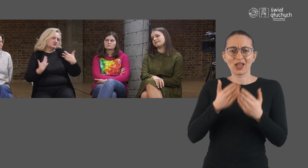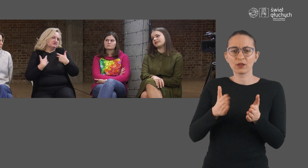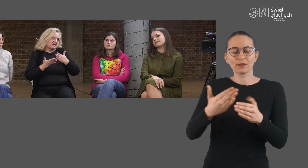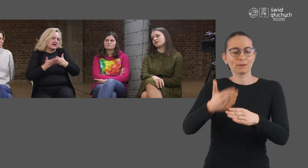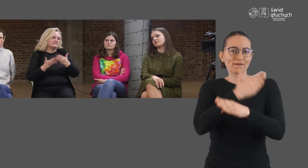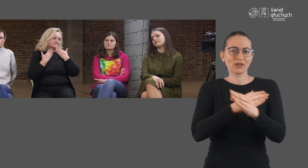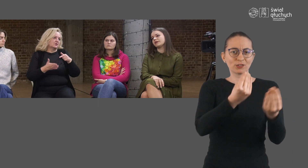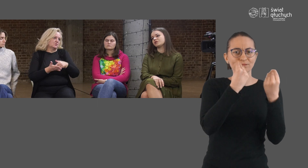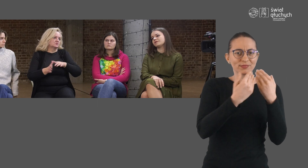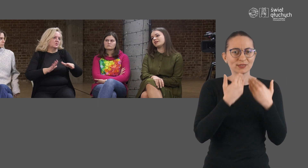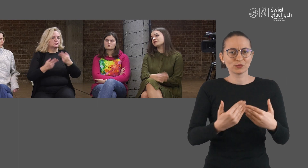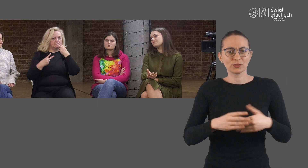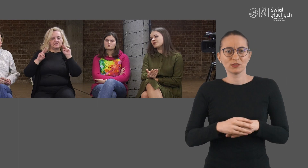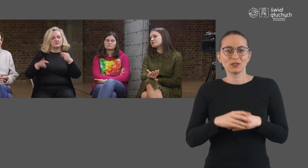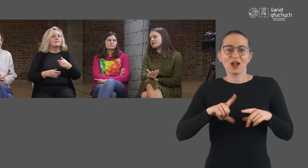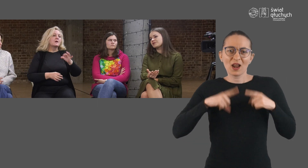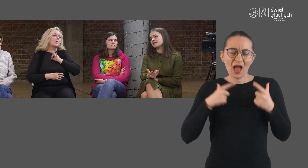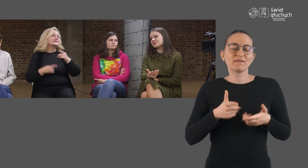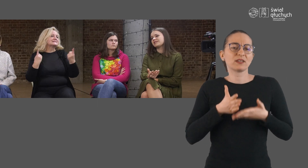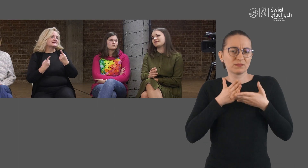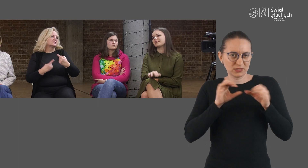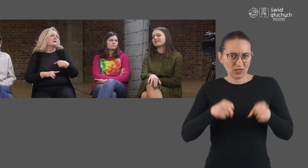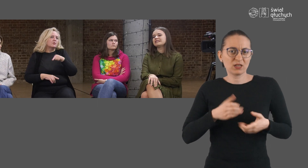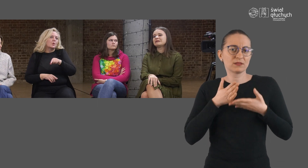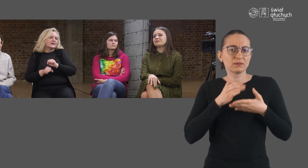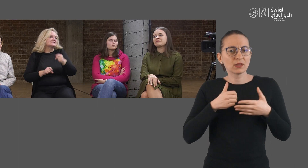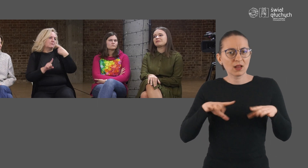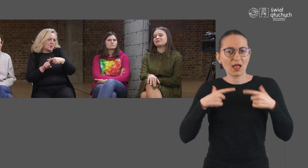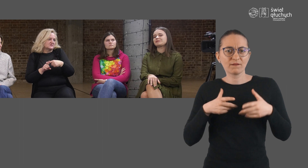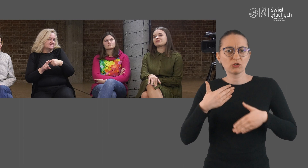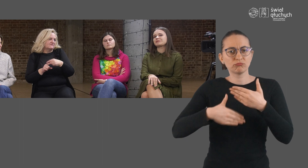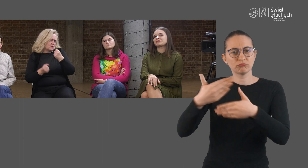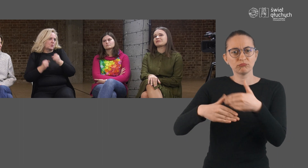życiu radę w ten sposób. Patrzę. Także w moim przypadku jest to pozytywne, tak?